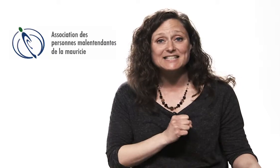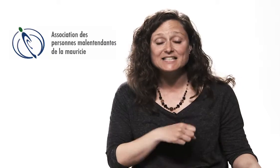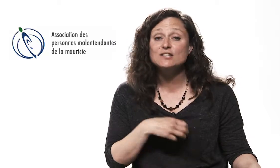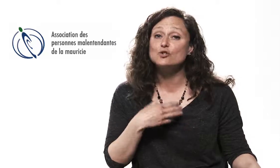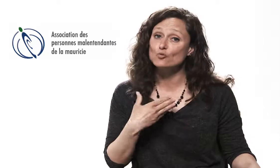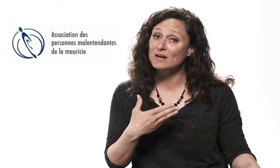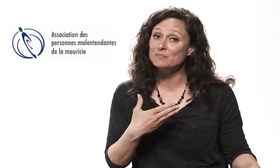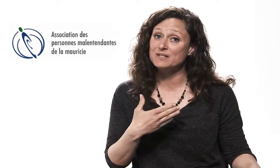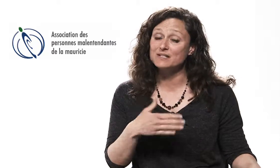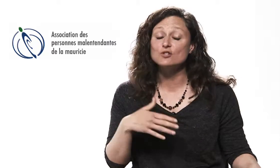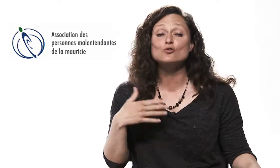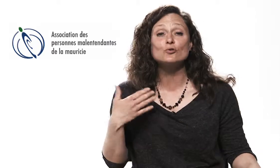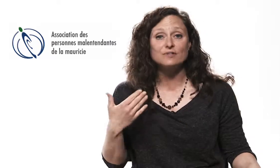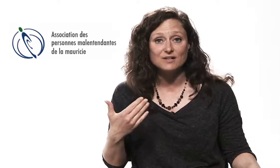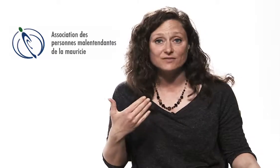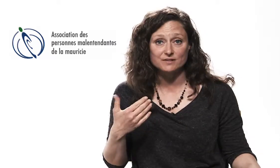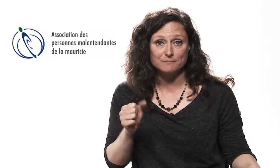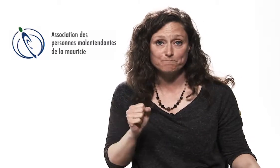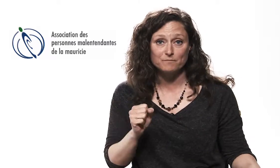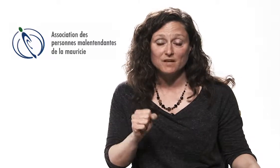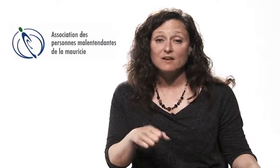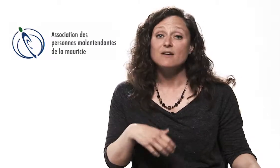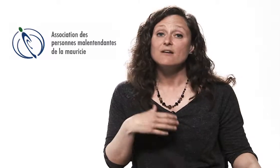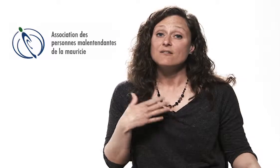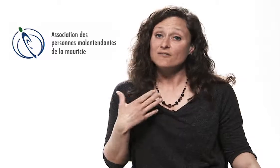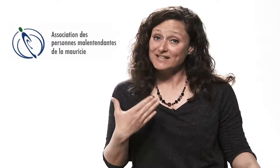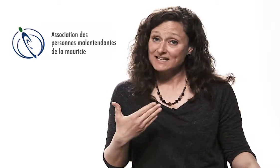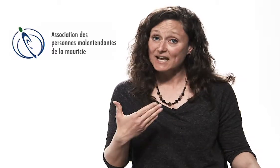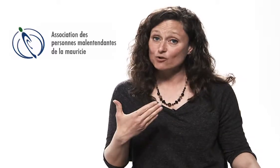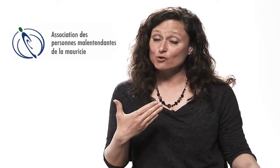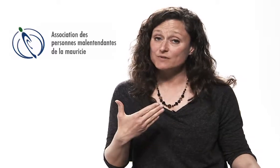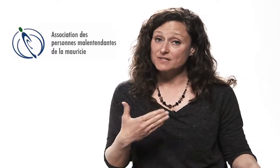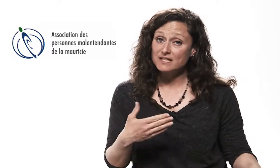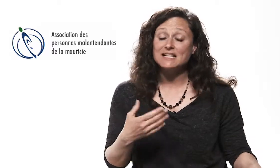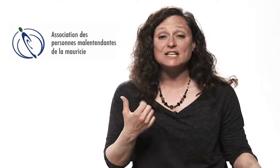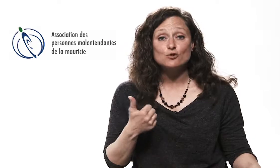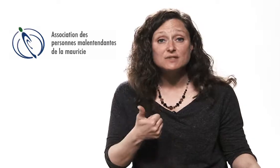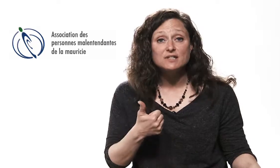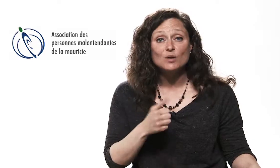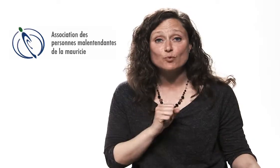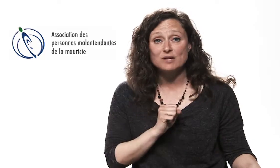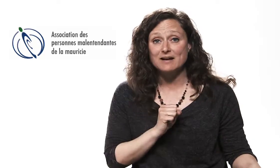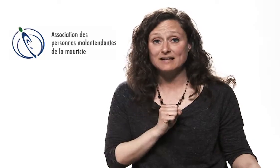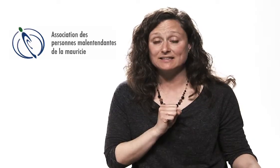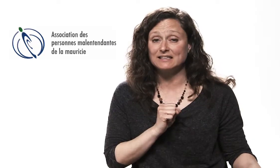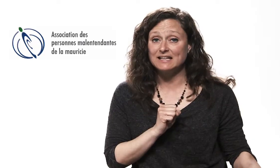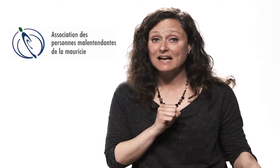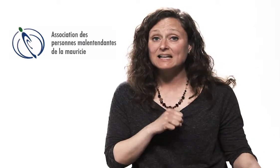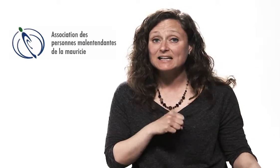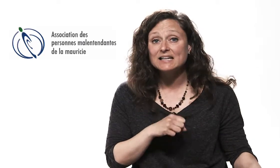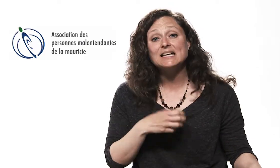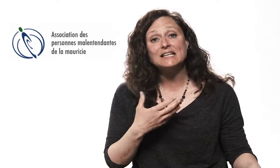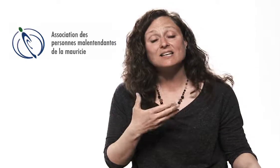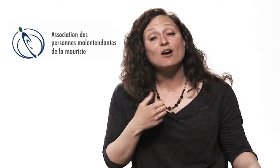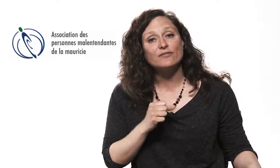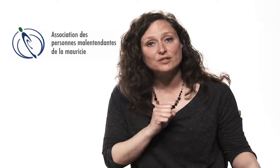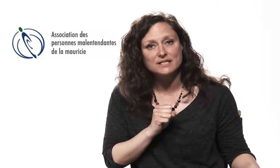d'exercice du LPC sur DVD. Facile à utiliser, il est sous-titré pour les malentendants et écrit en